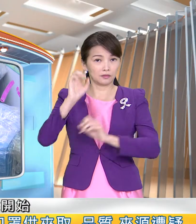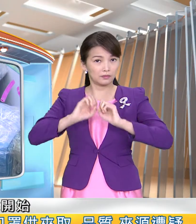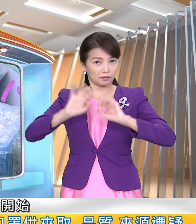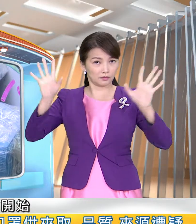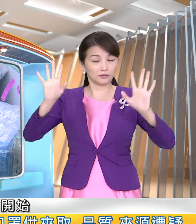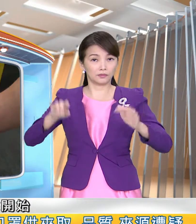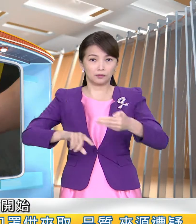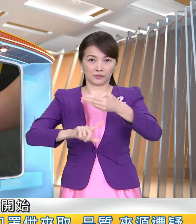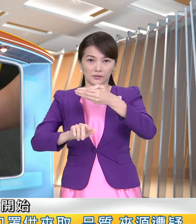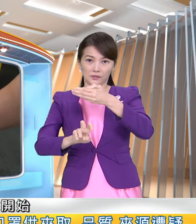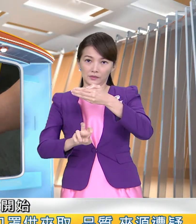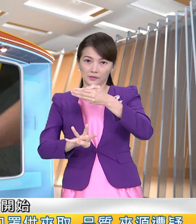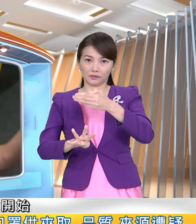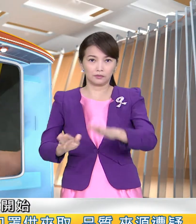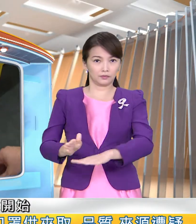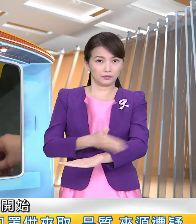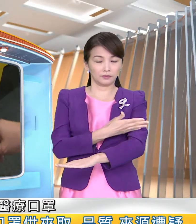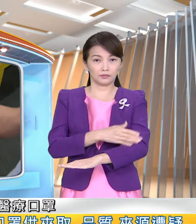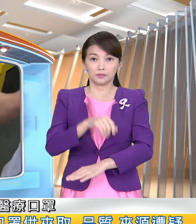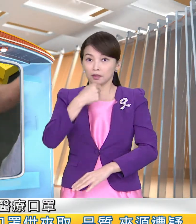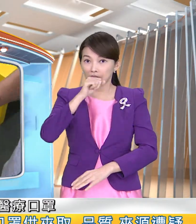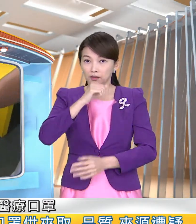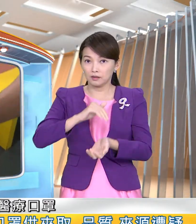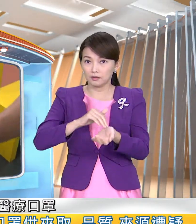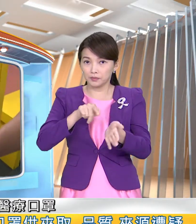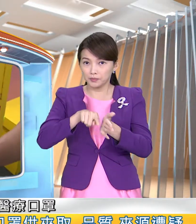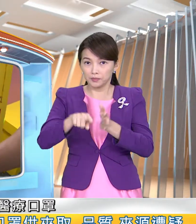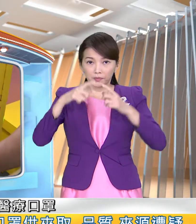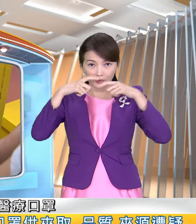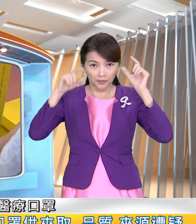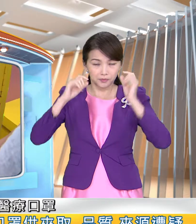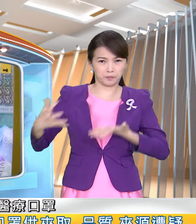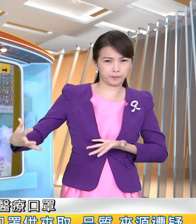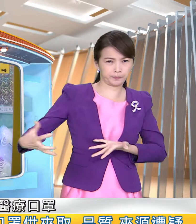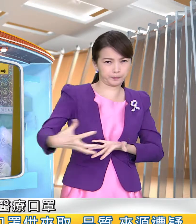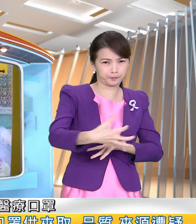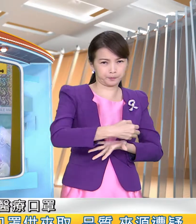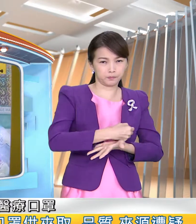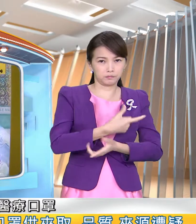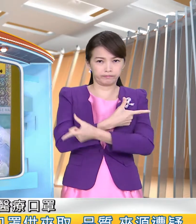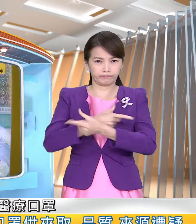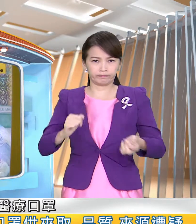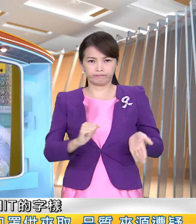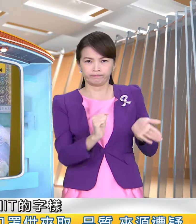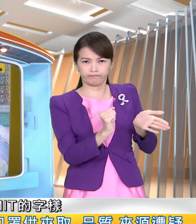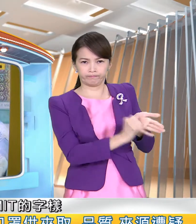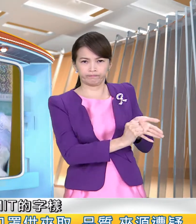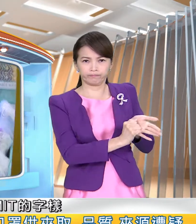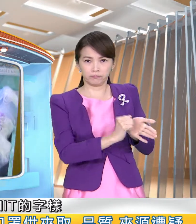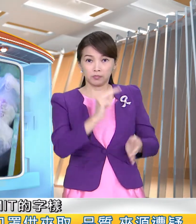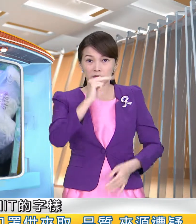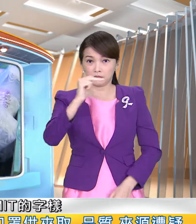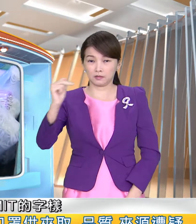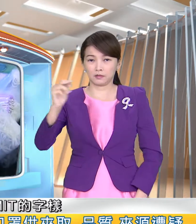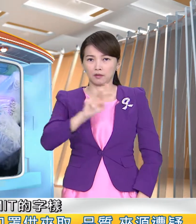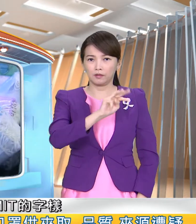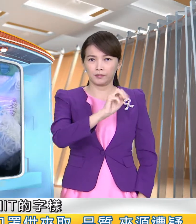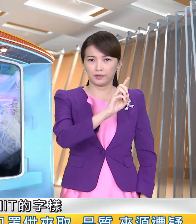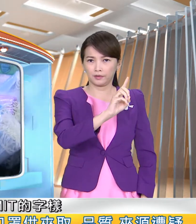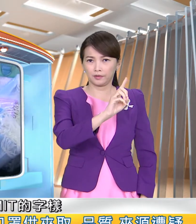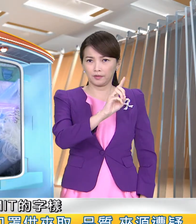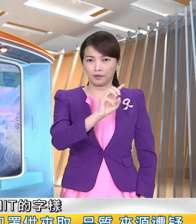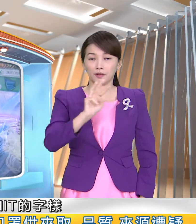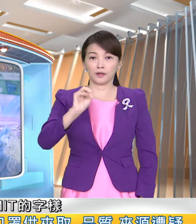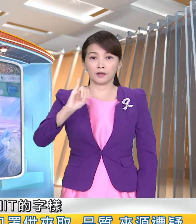中央宣布从24号开始将征用国产平面医疗口罩，而且必须要盖上